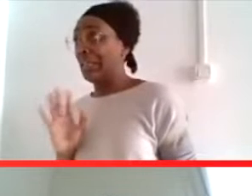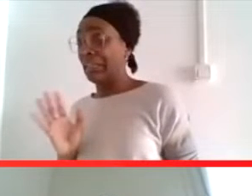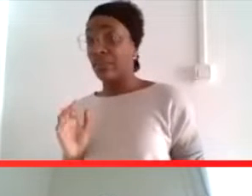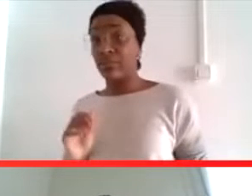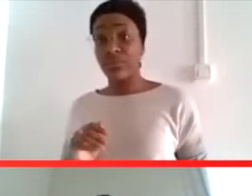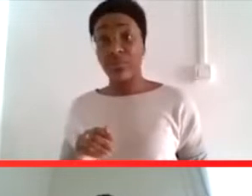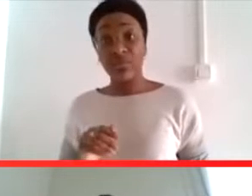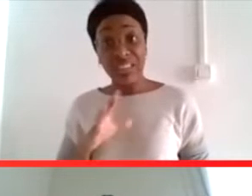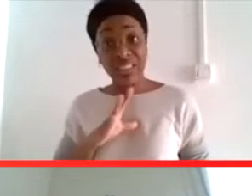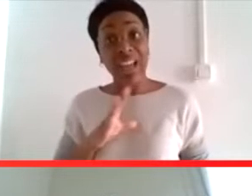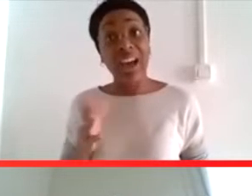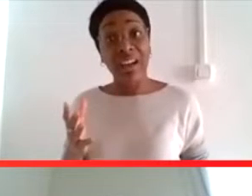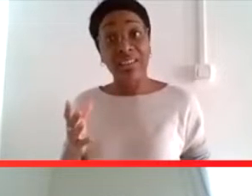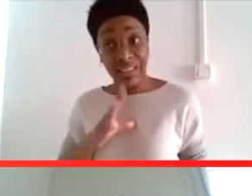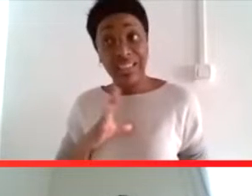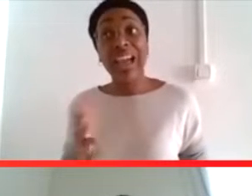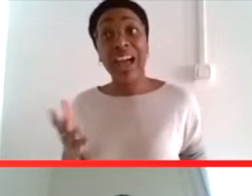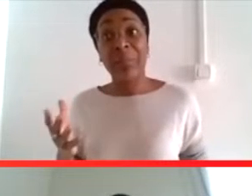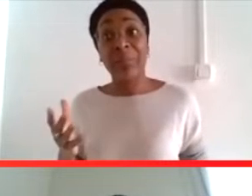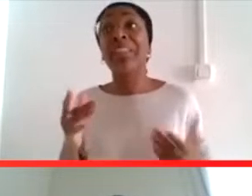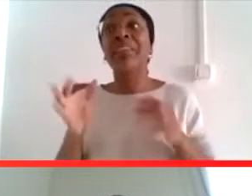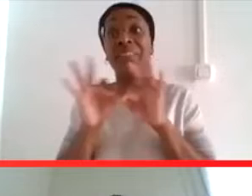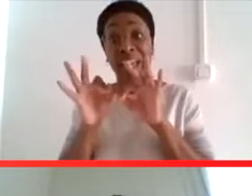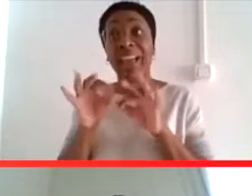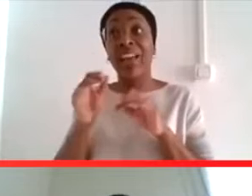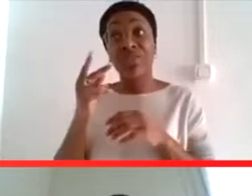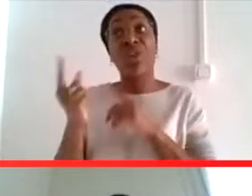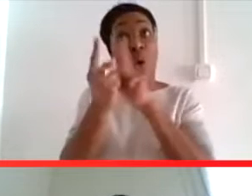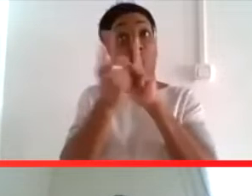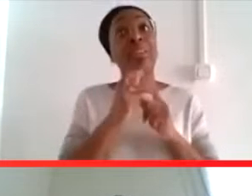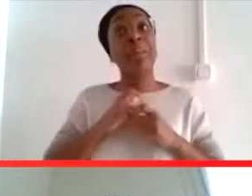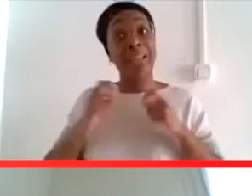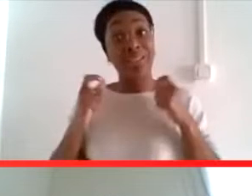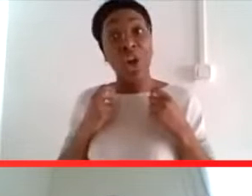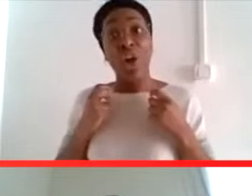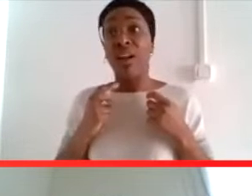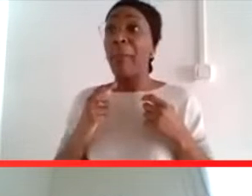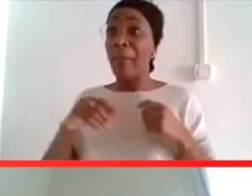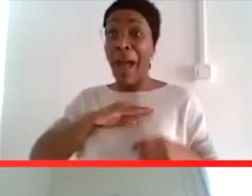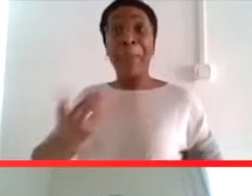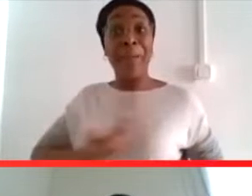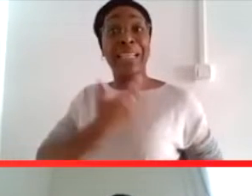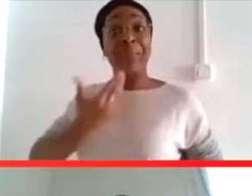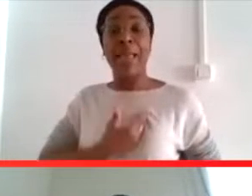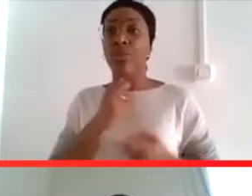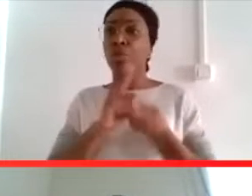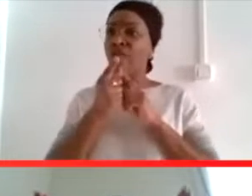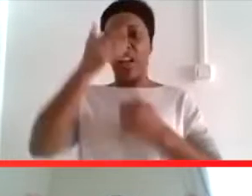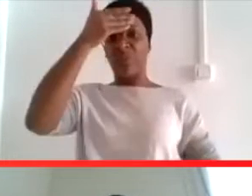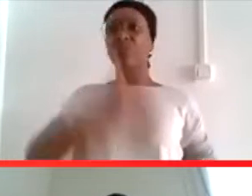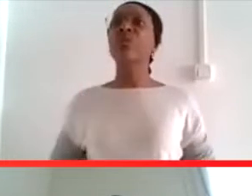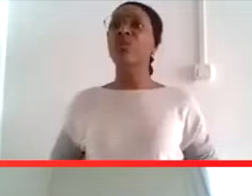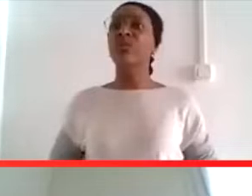leurs circonstances, parfois des blessures, se sont mis une carapace autour de leur cœur de protection et sont devenus, eh bien, plus pleins de douceur,